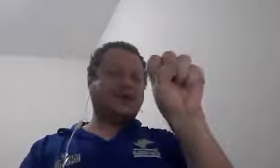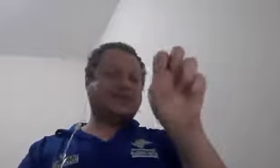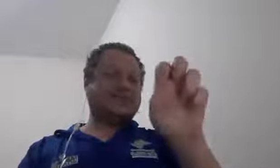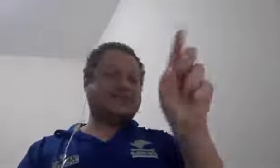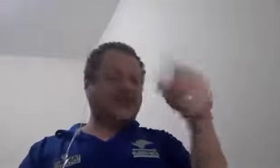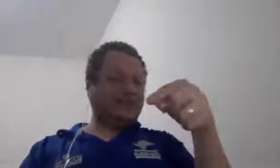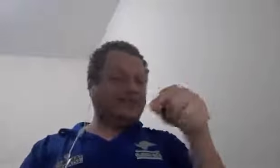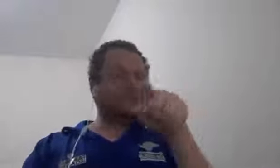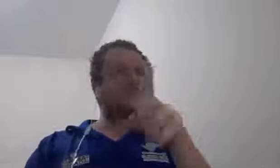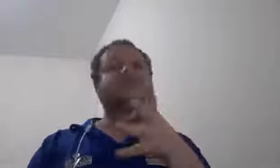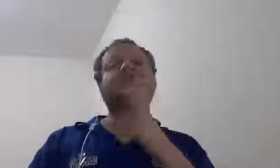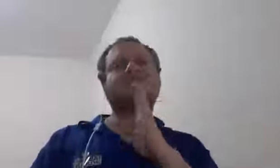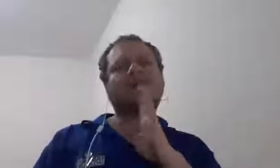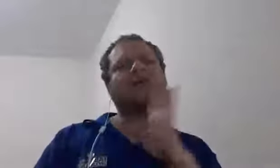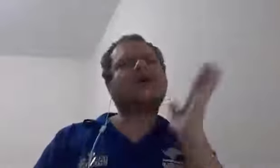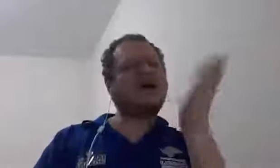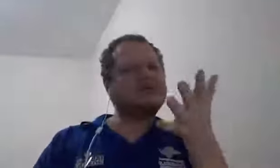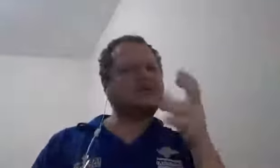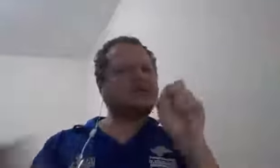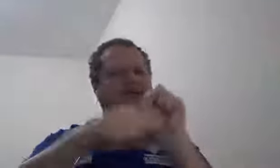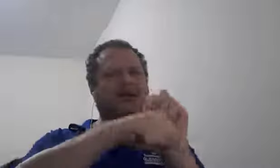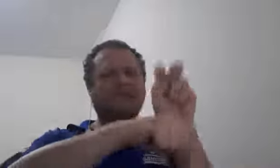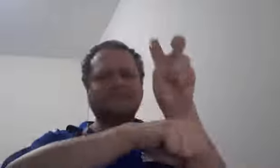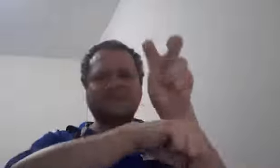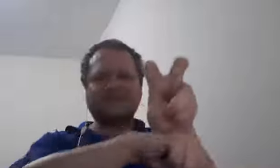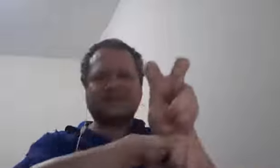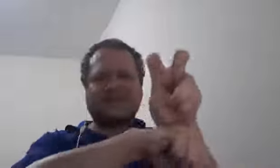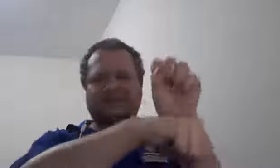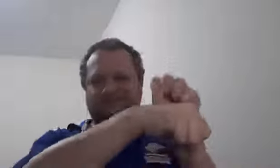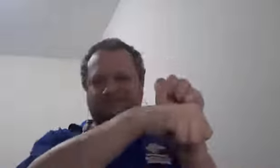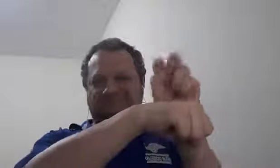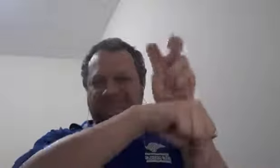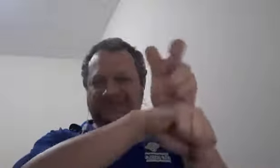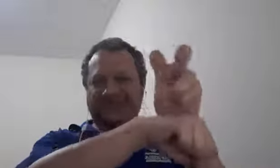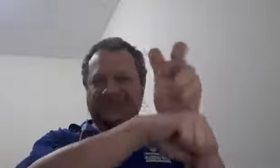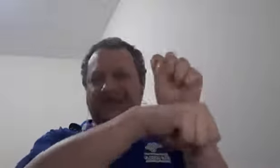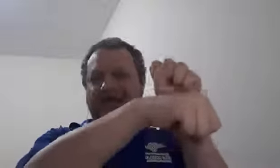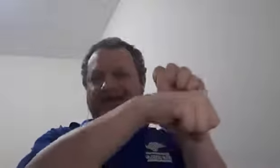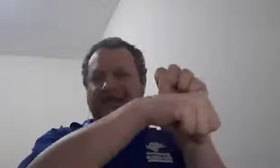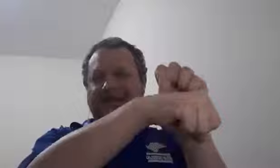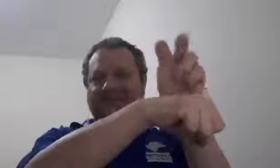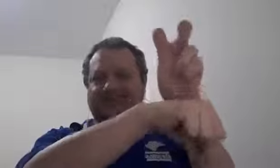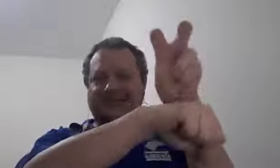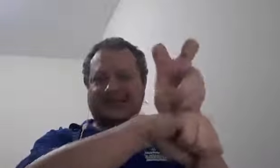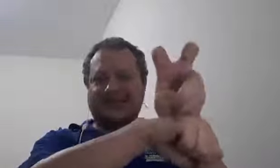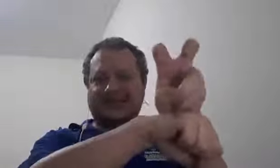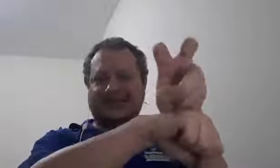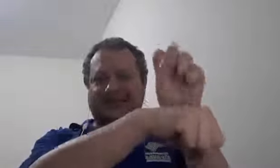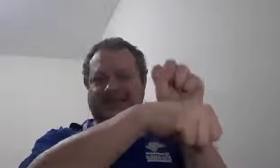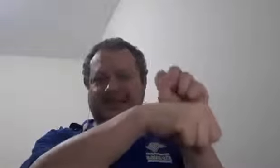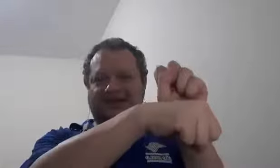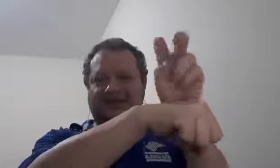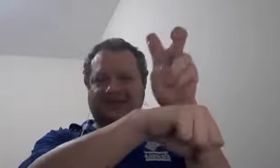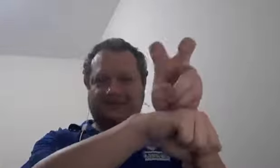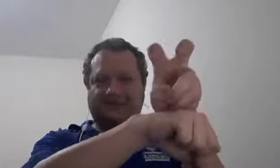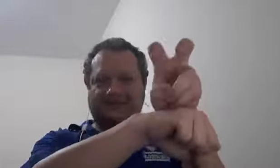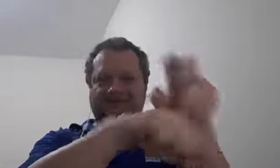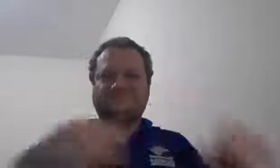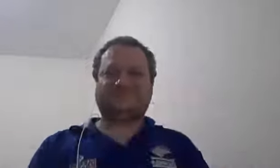Sinal de Sé. Vocês já conhecem que é Sé. Sé. S-E. S-E.